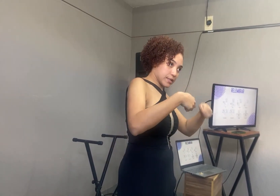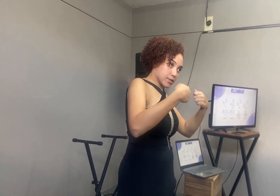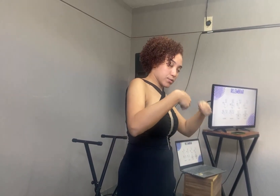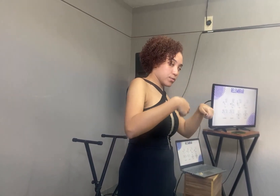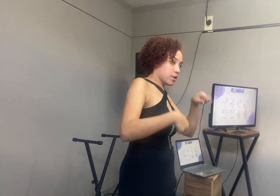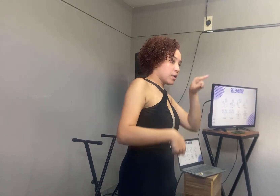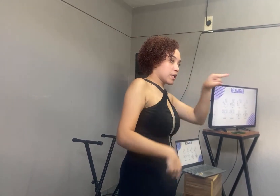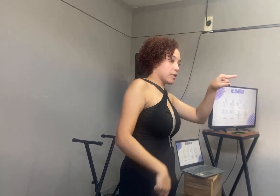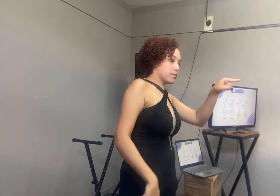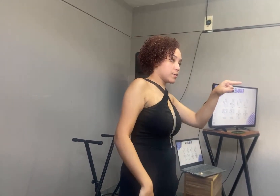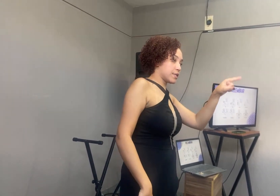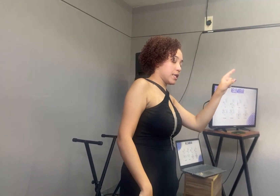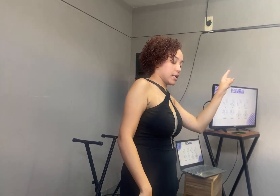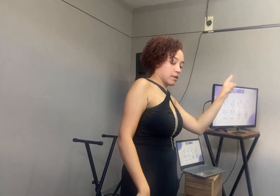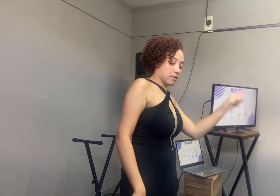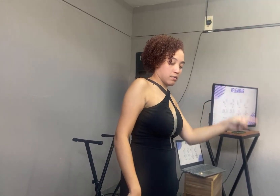preciso que você